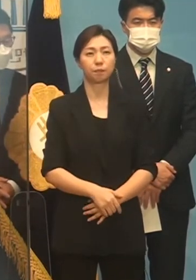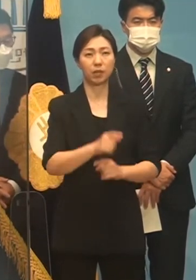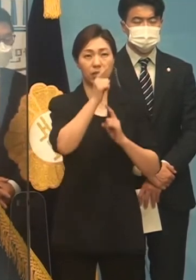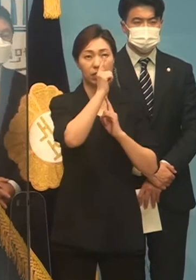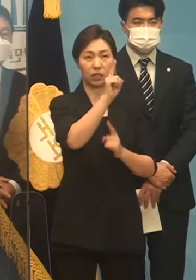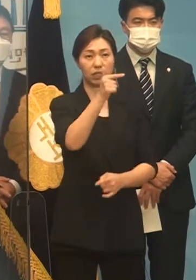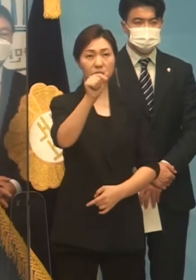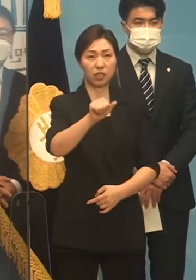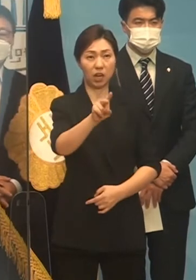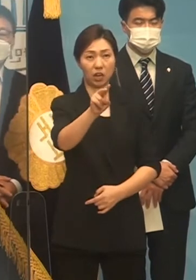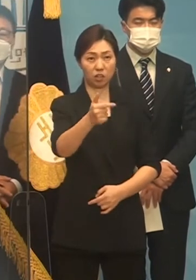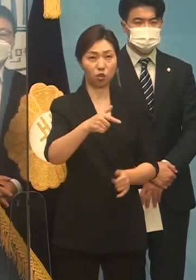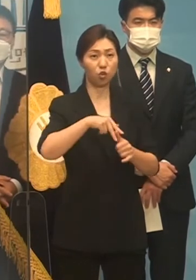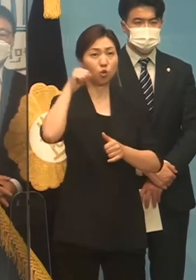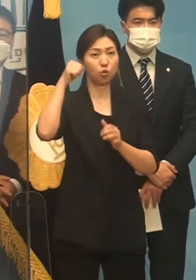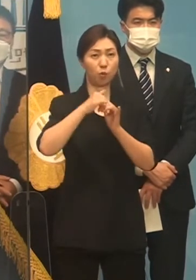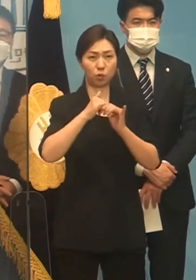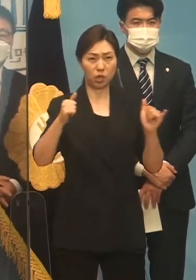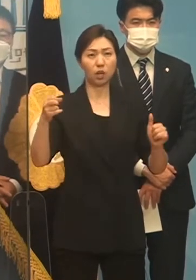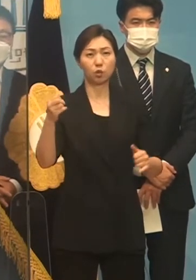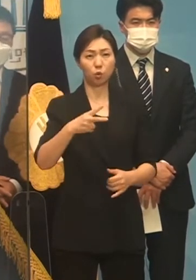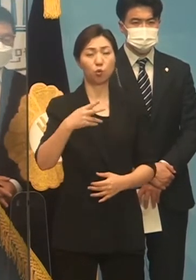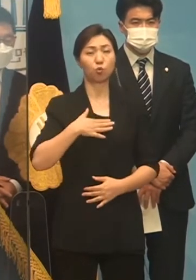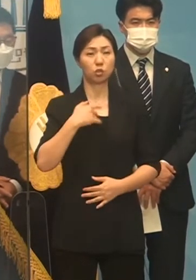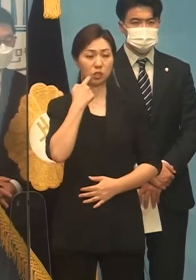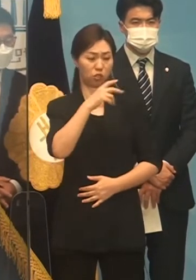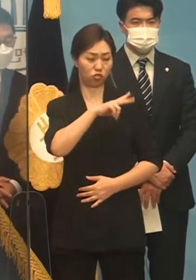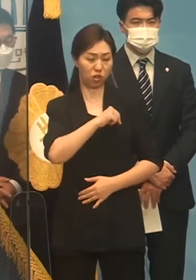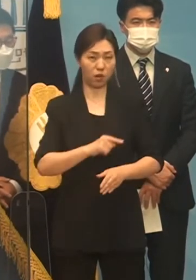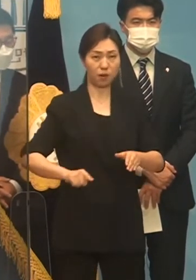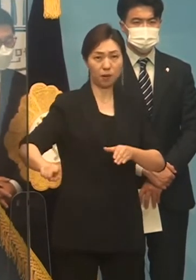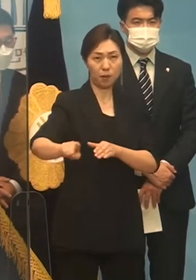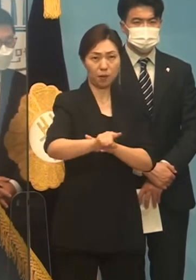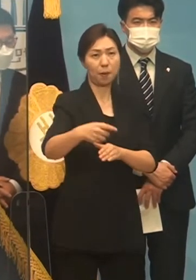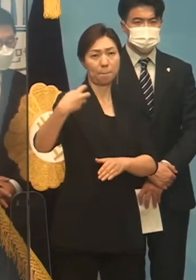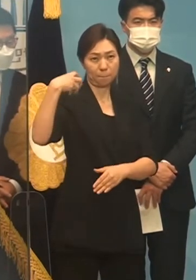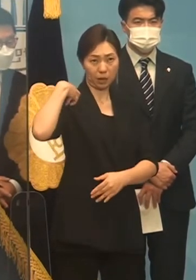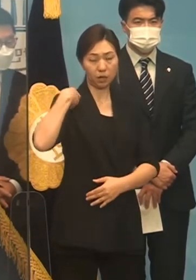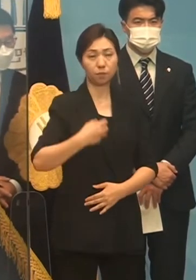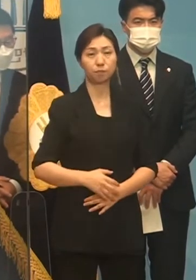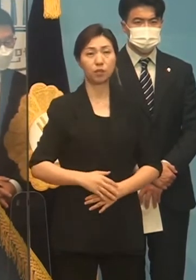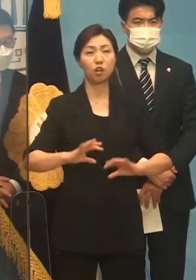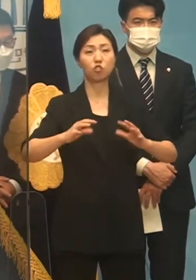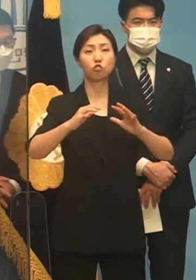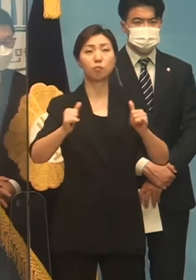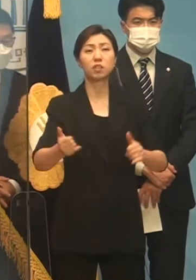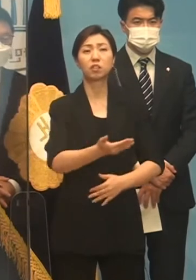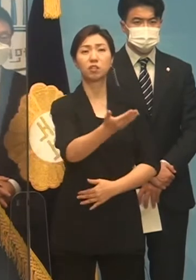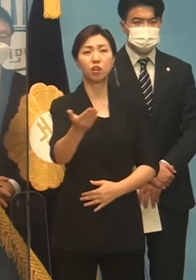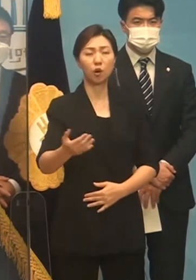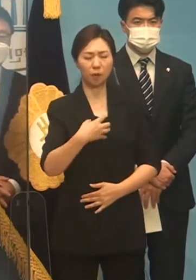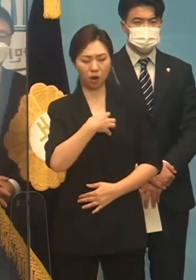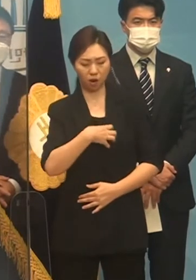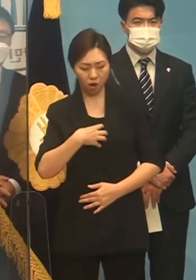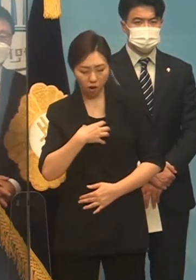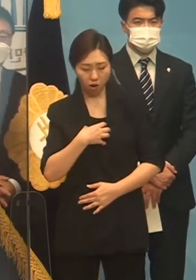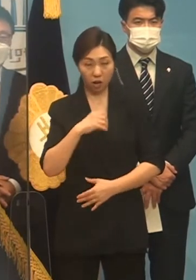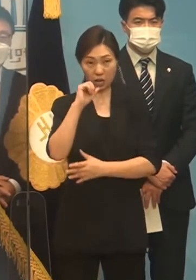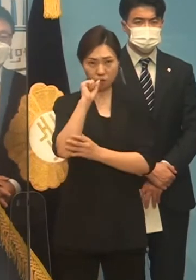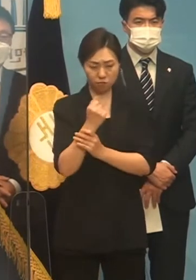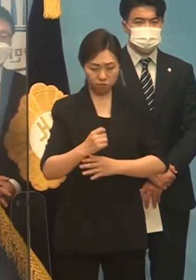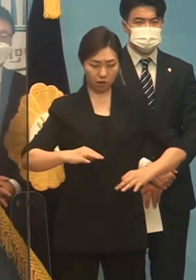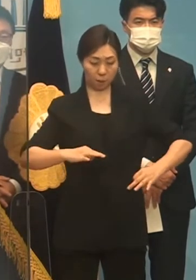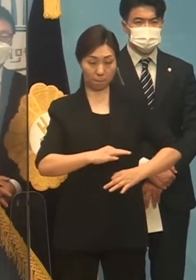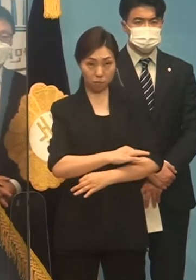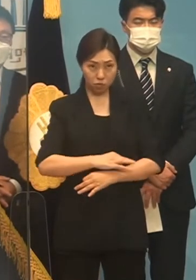이낙연 후보와 저희 의원단이 앞장서겠습니다. 국민이 걱정하시는 부정과 부패